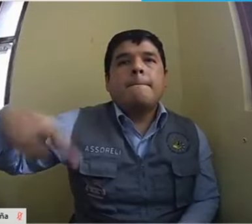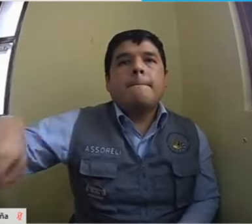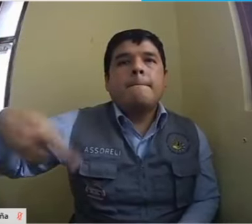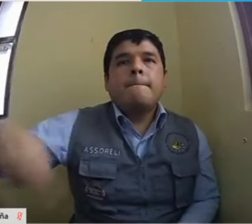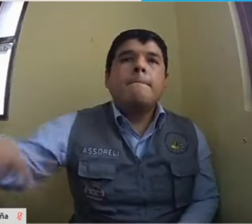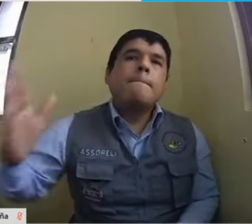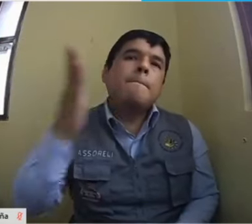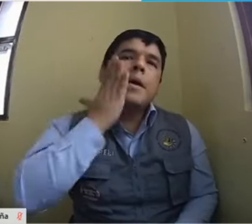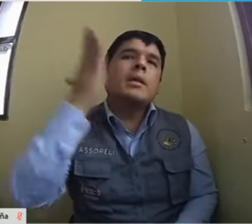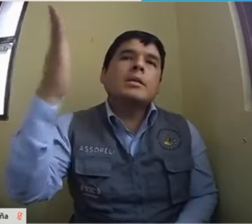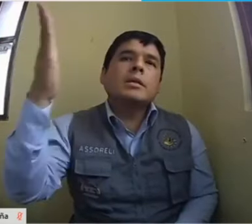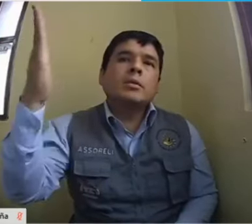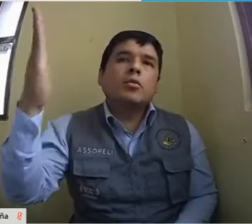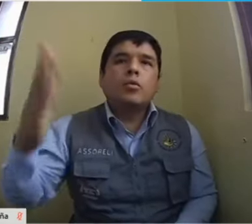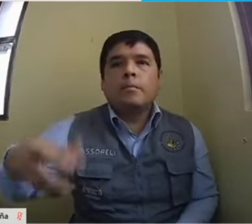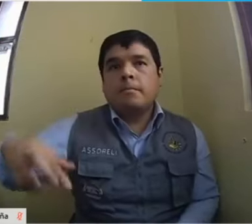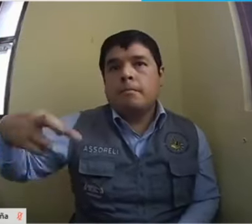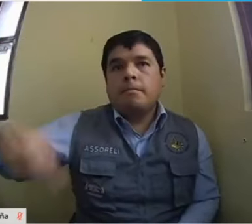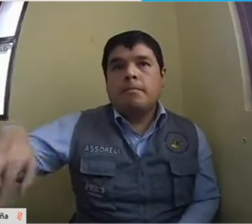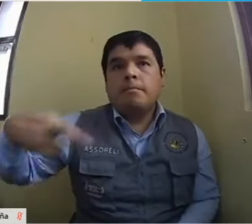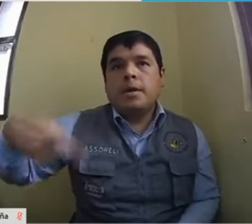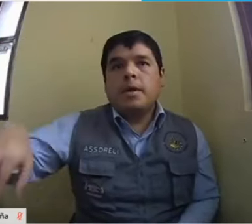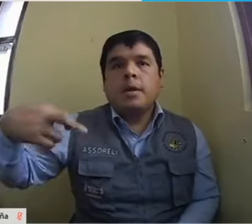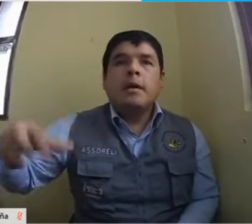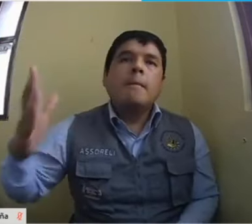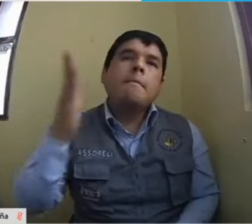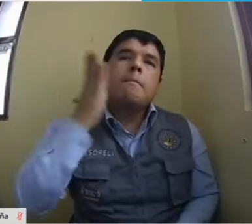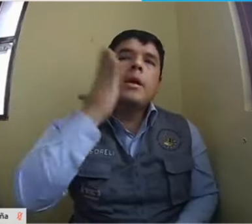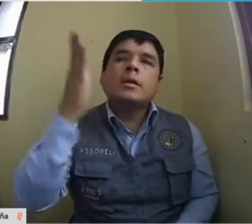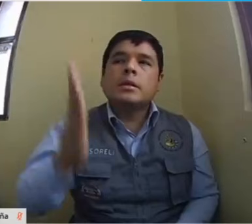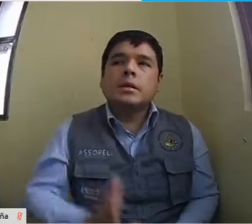Padrino, la P y otra vez el golpecito en la mejilla, padrino.